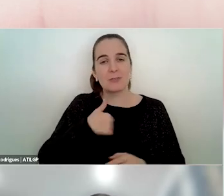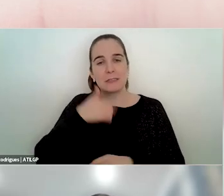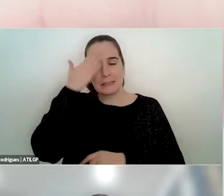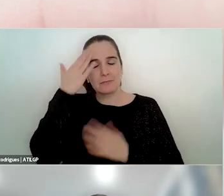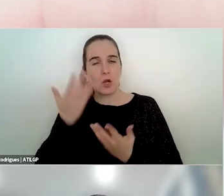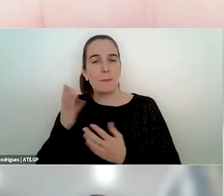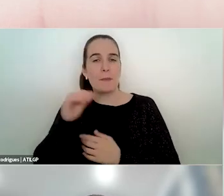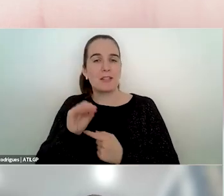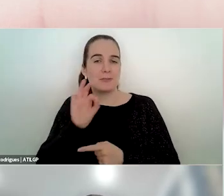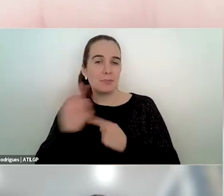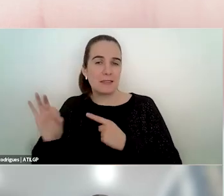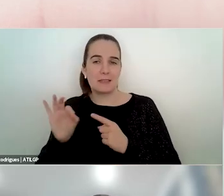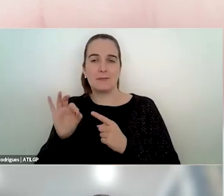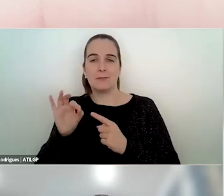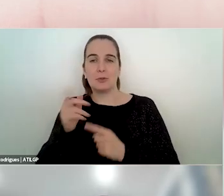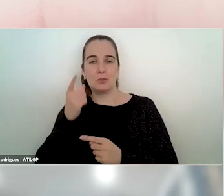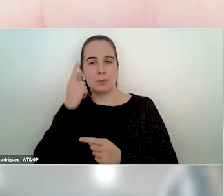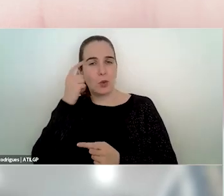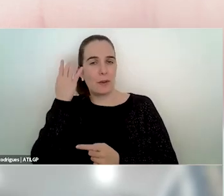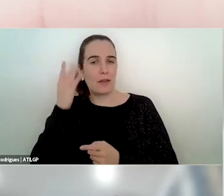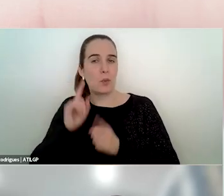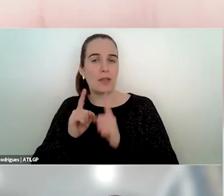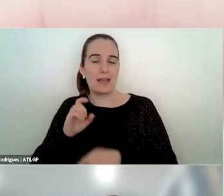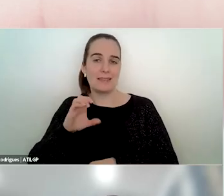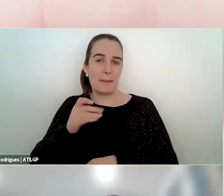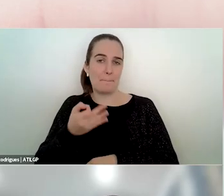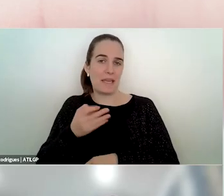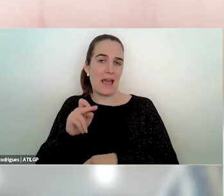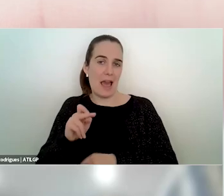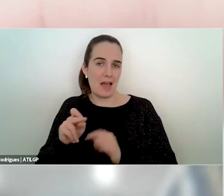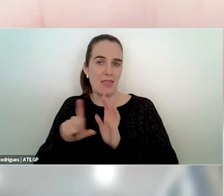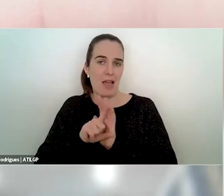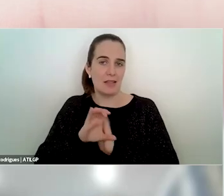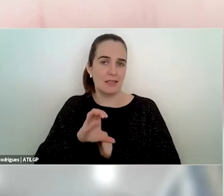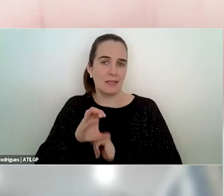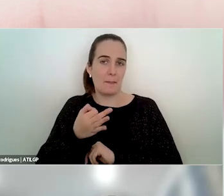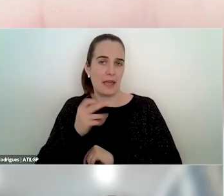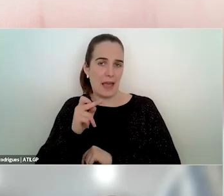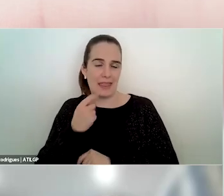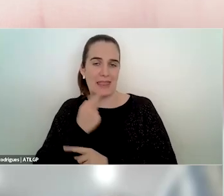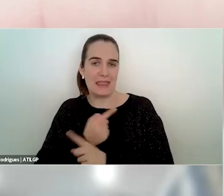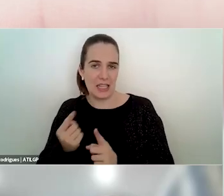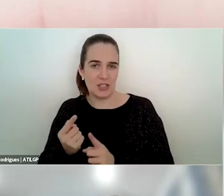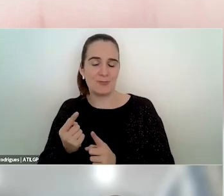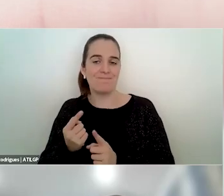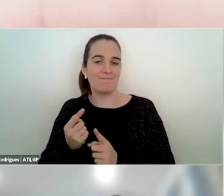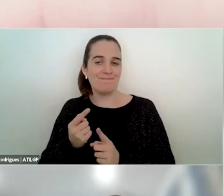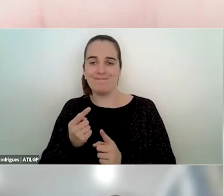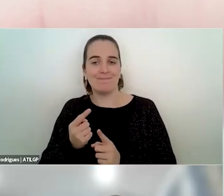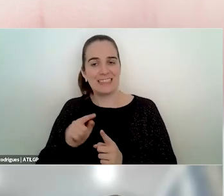literal daquilo que diz o CPA, e que já não, de facto, não permite